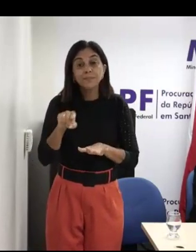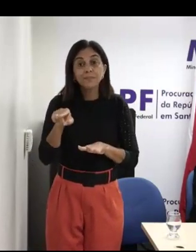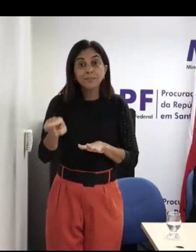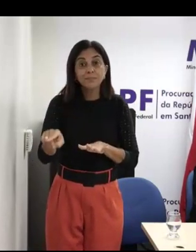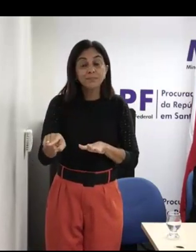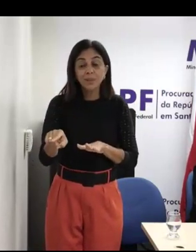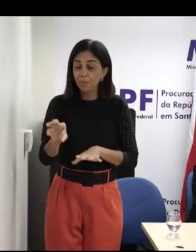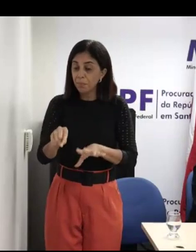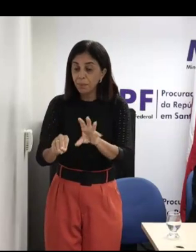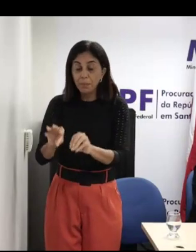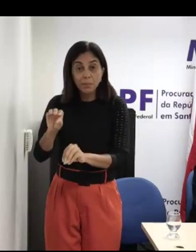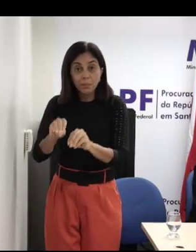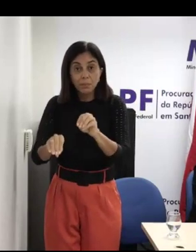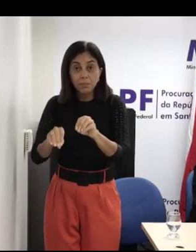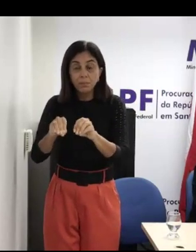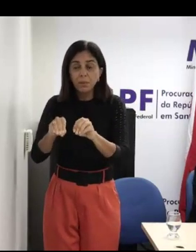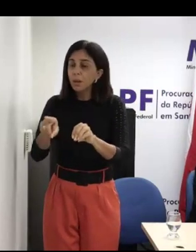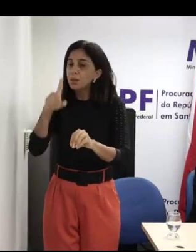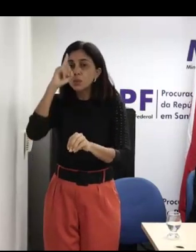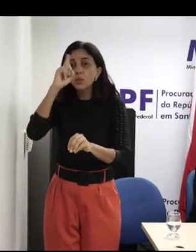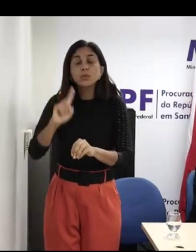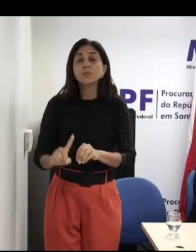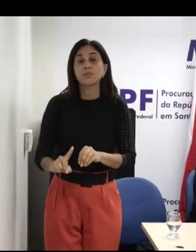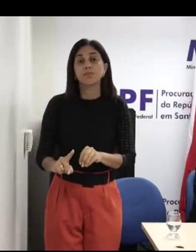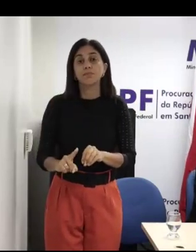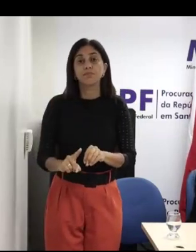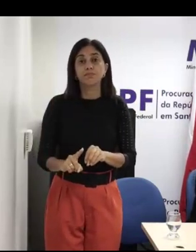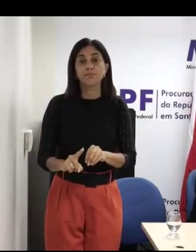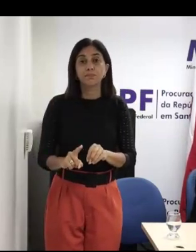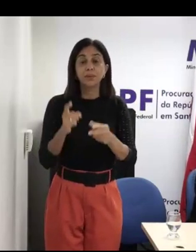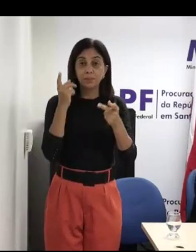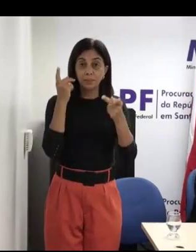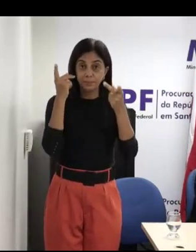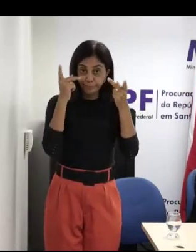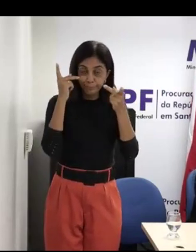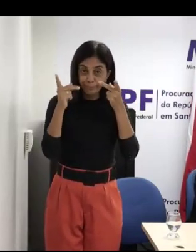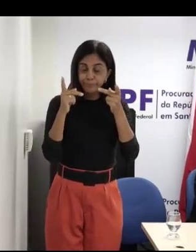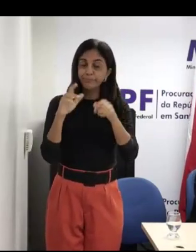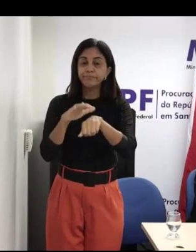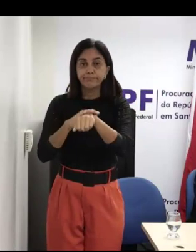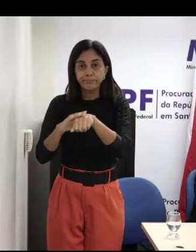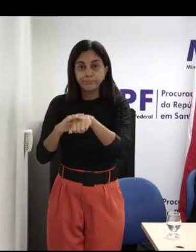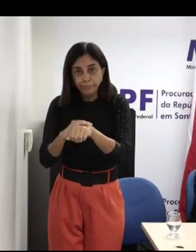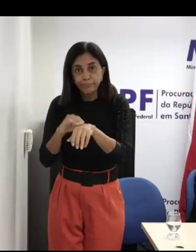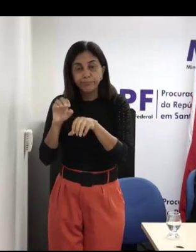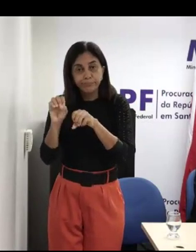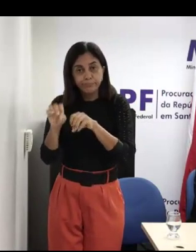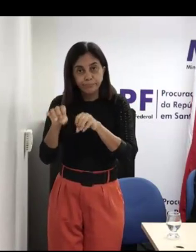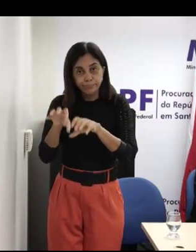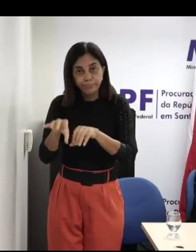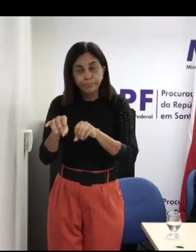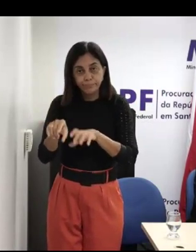que é difícil paraa família assimilar o que tá acontecendo saber o que tá acontecendo e como nós vios